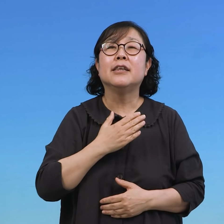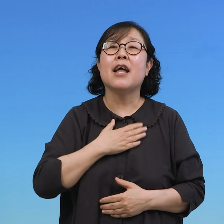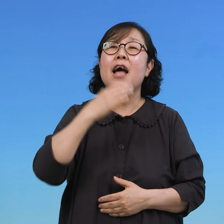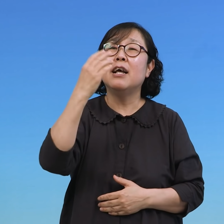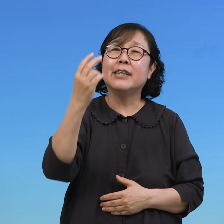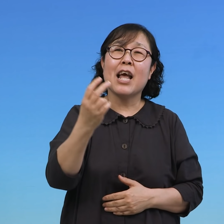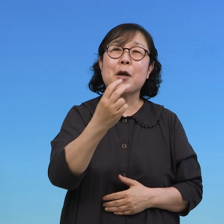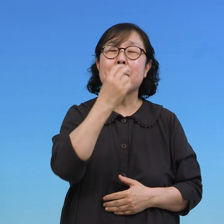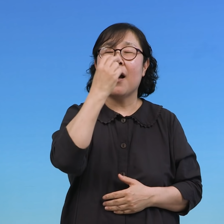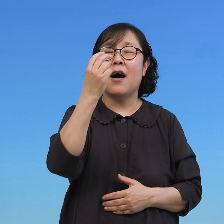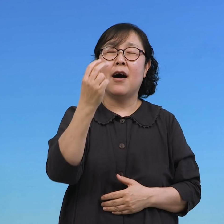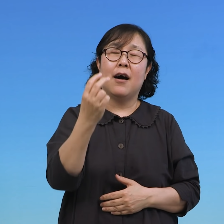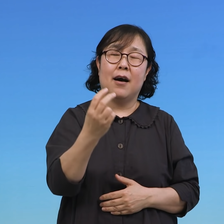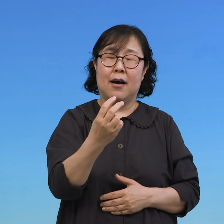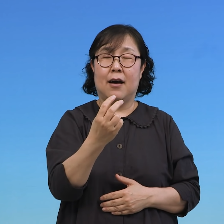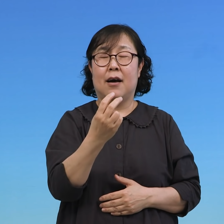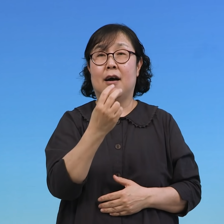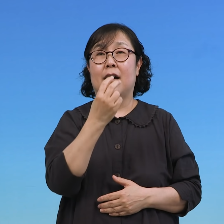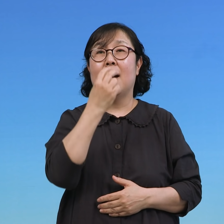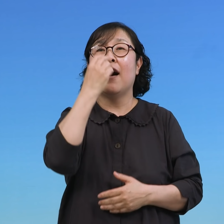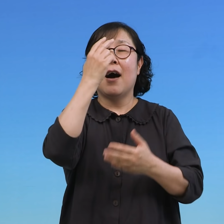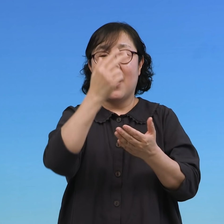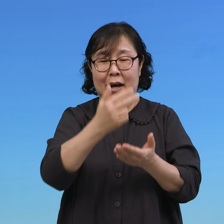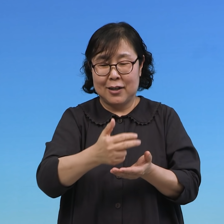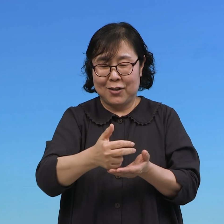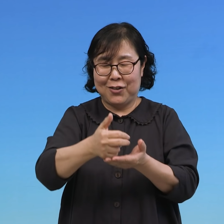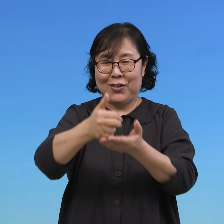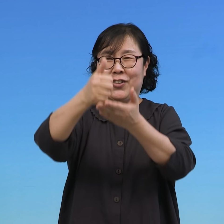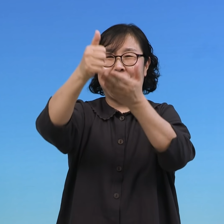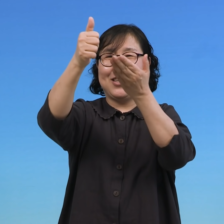내 생명 주님께